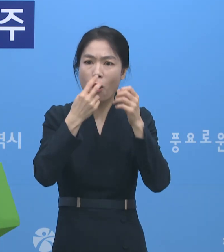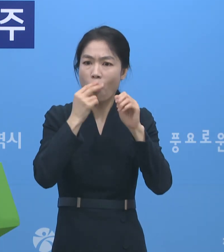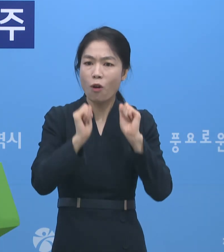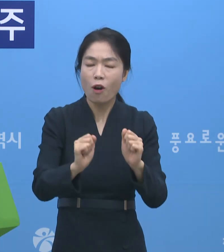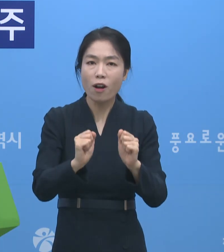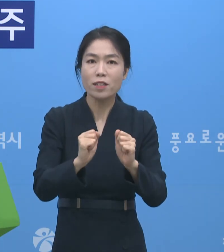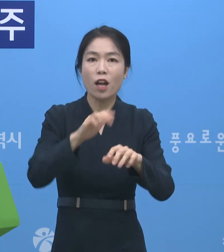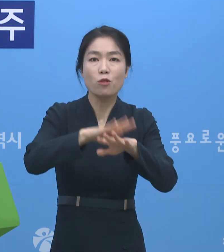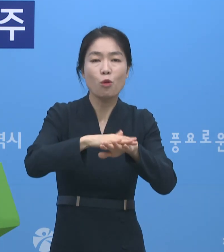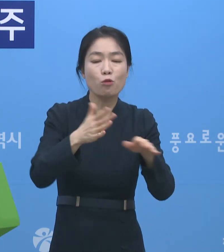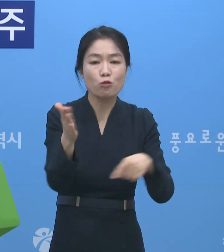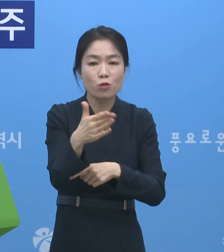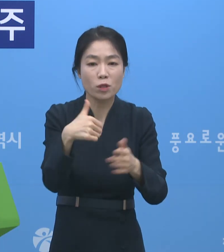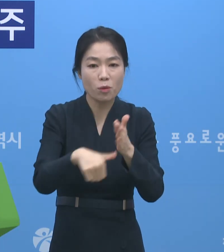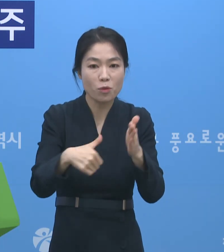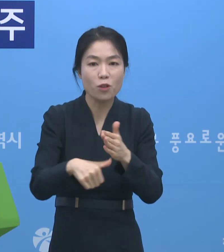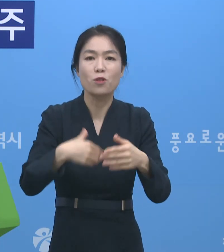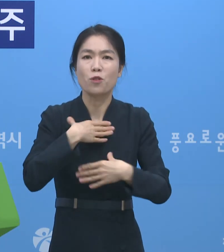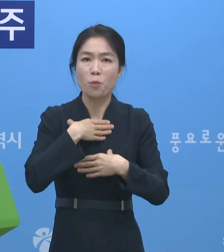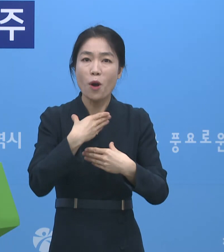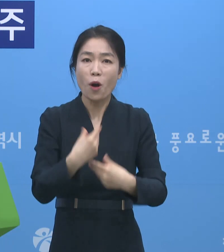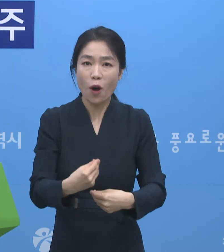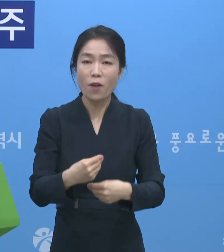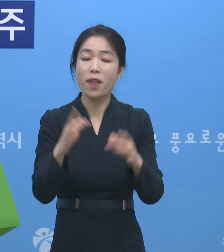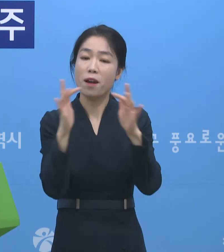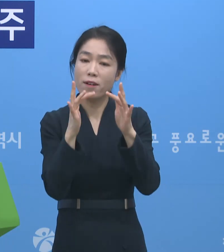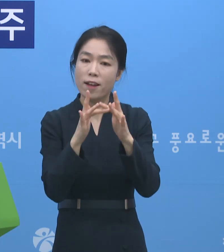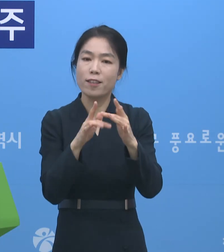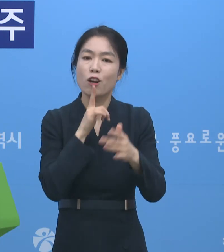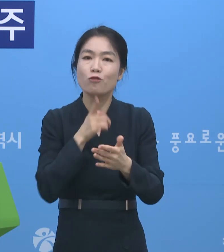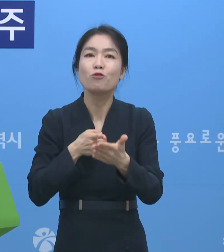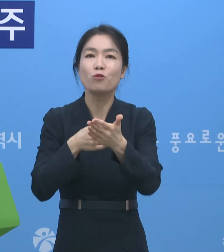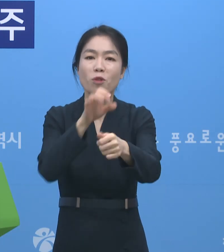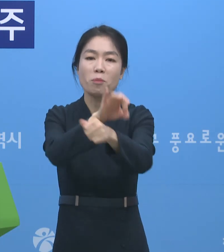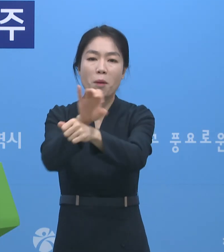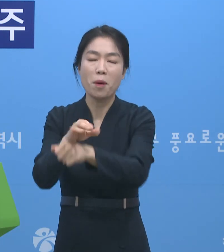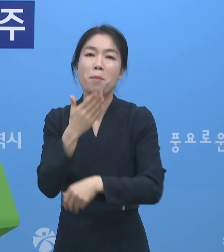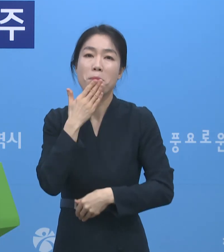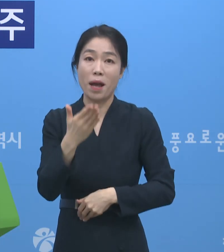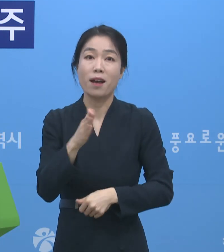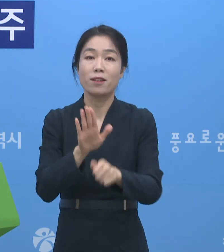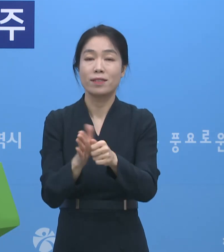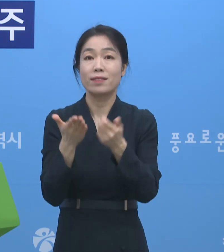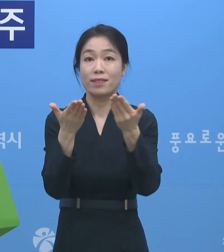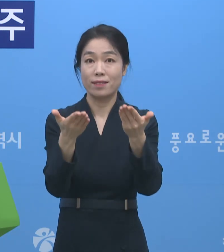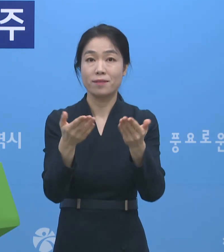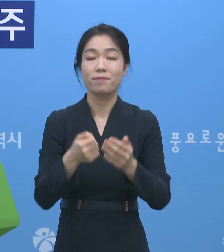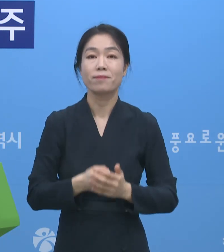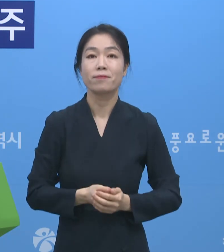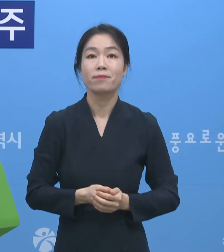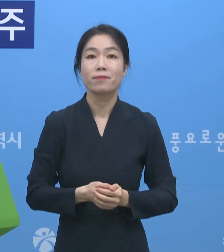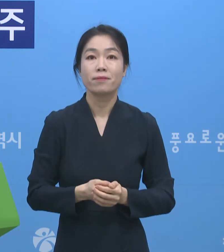농수산물 등을 용이하게 온라인으로 구입할 수 있도록 하겠습니다.